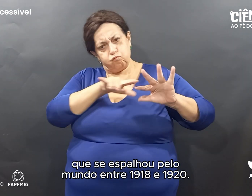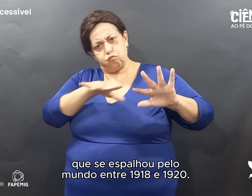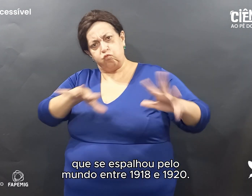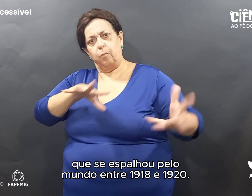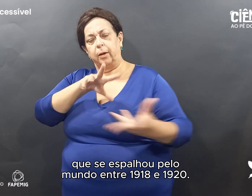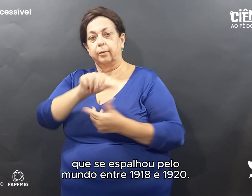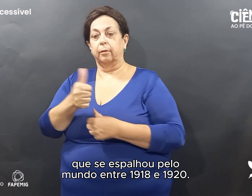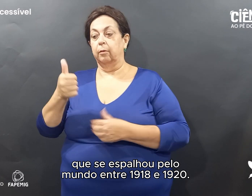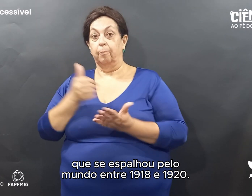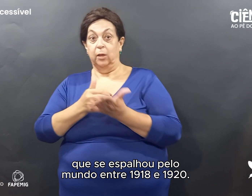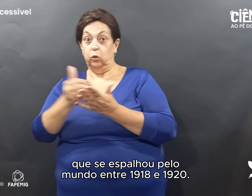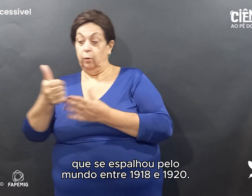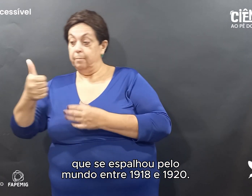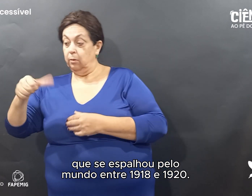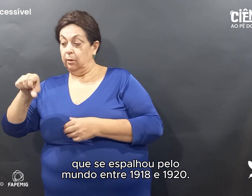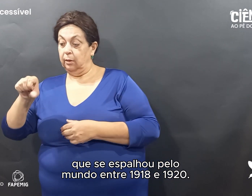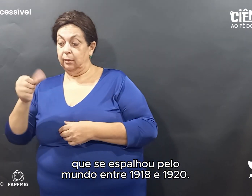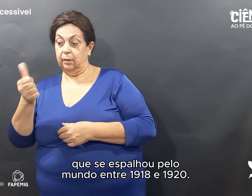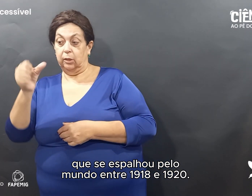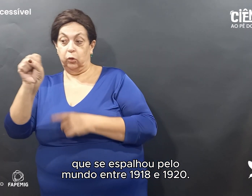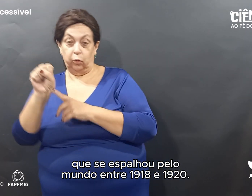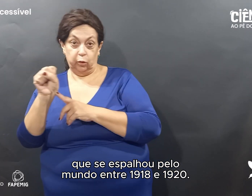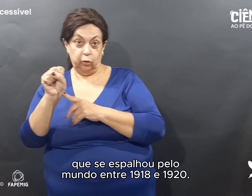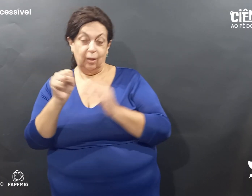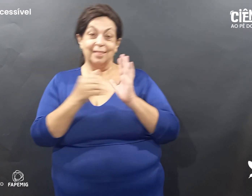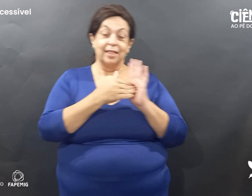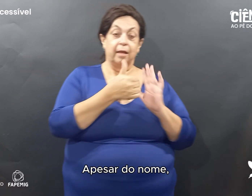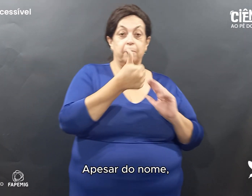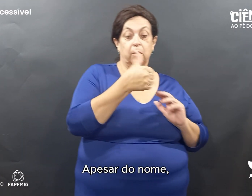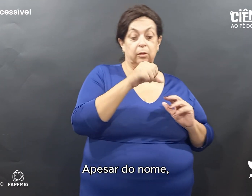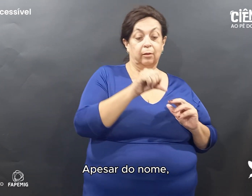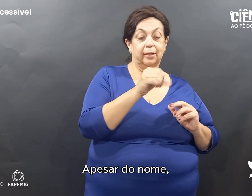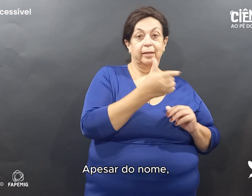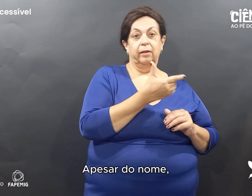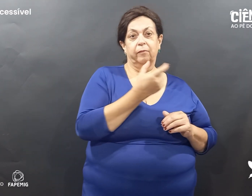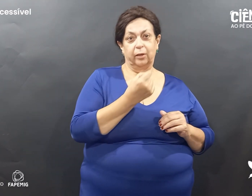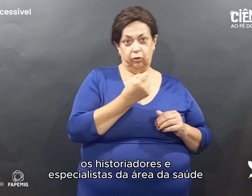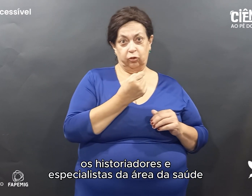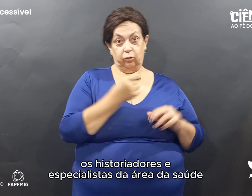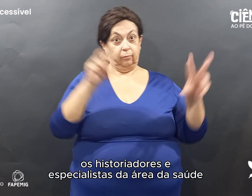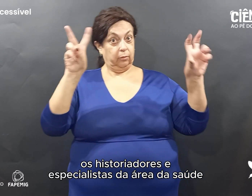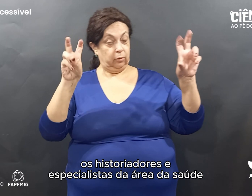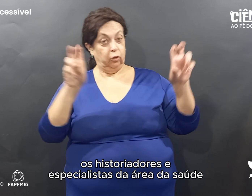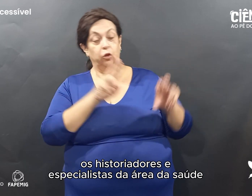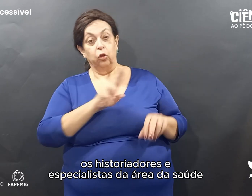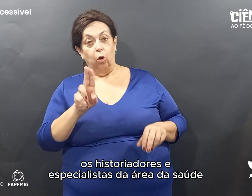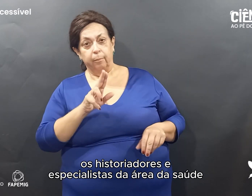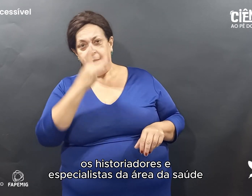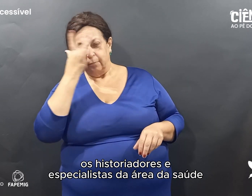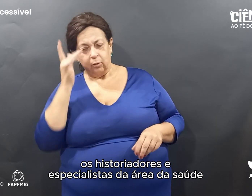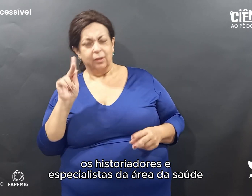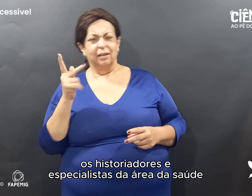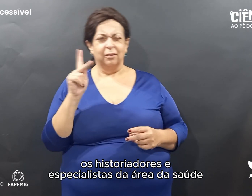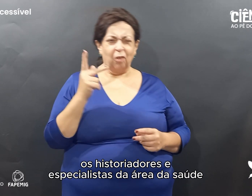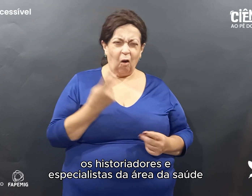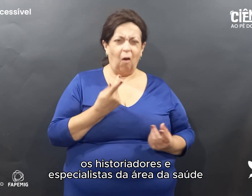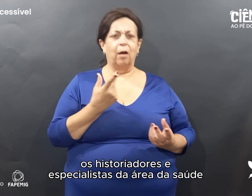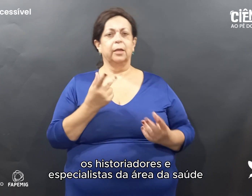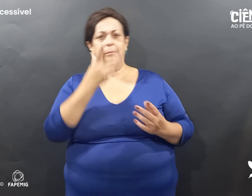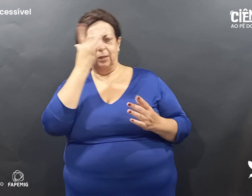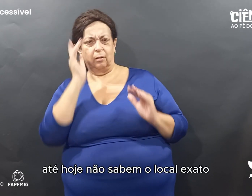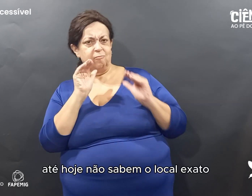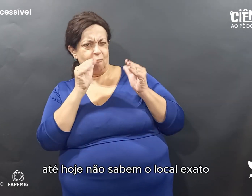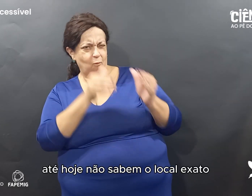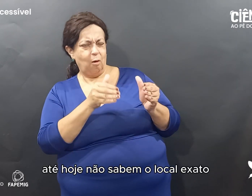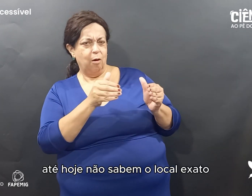entre 1918 e 1920. Apesar do nome, os historiadores e especialistas da área da